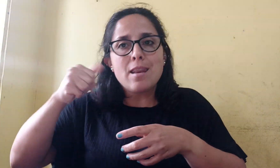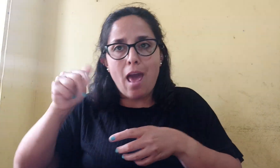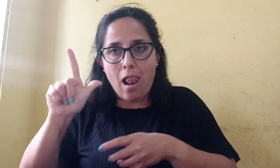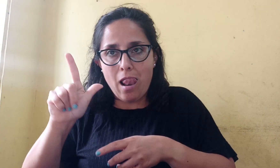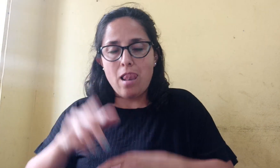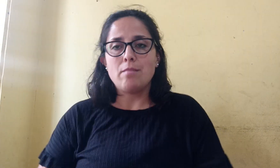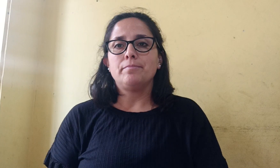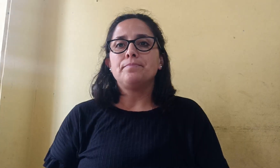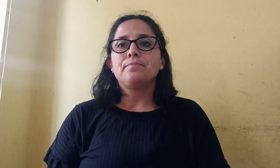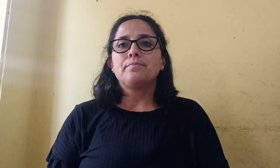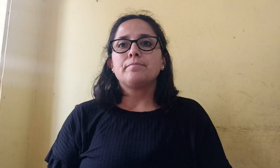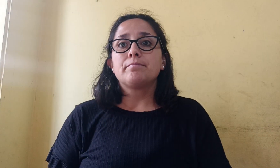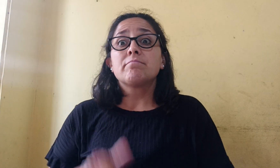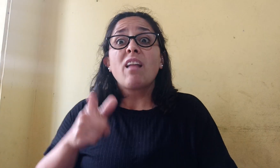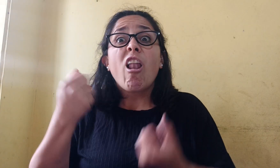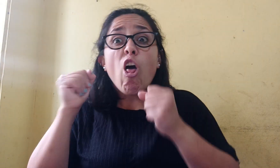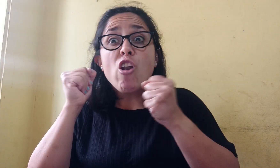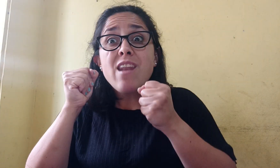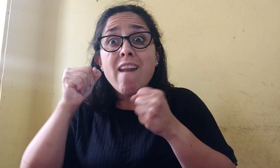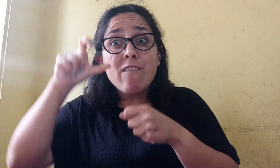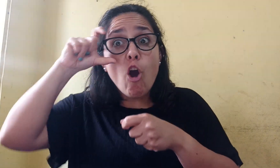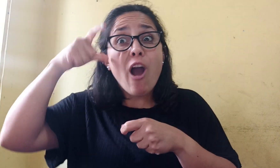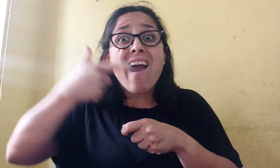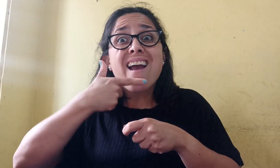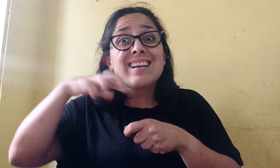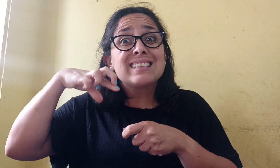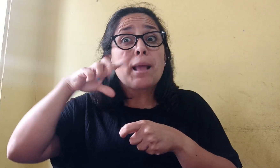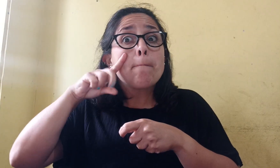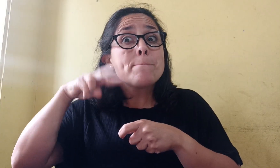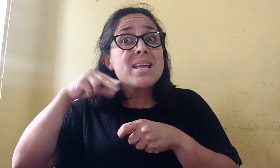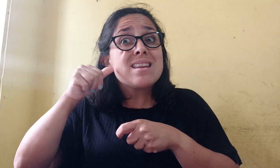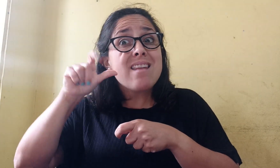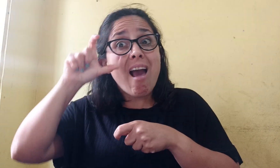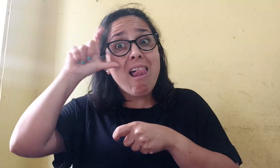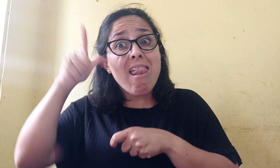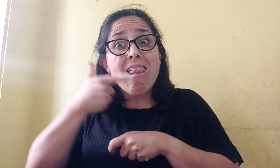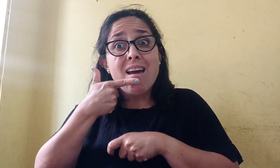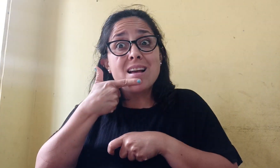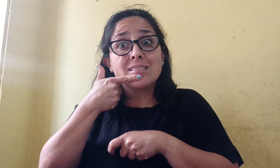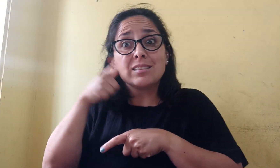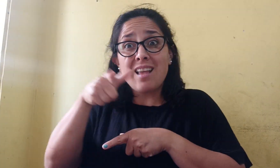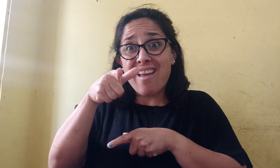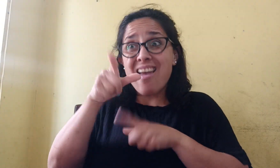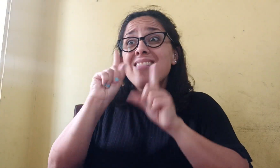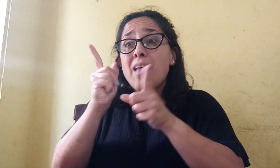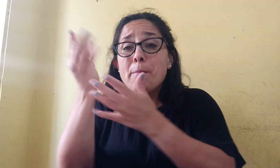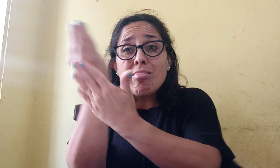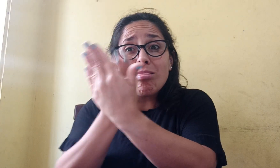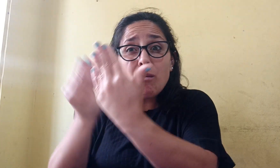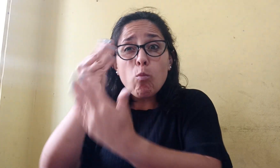Los nervios espinales, que serían estas prolongaciones, también representados en amarillo, son